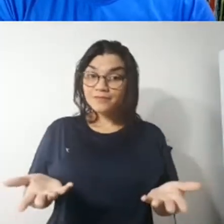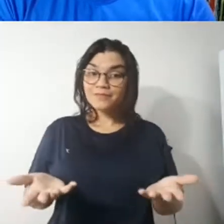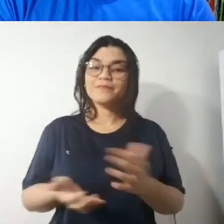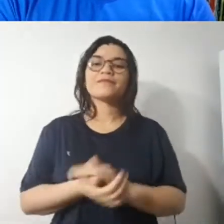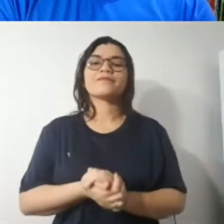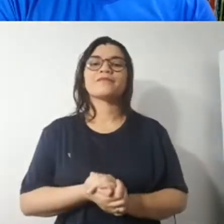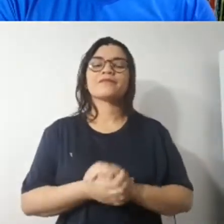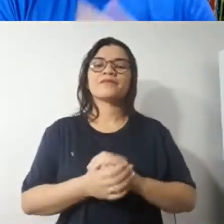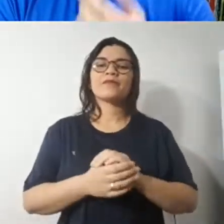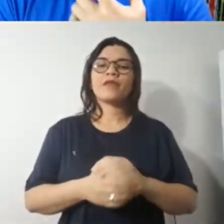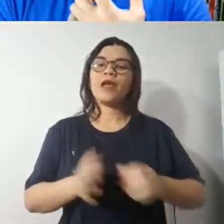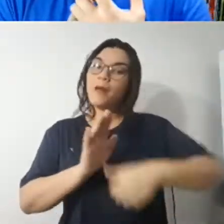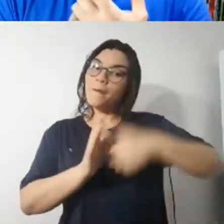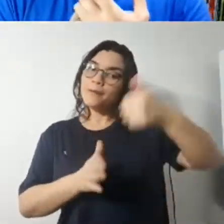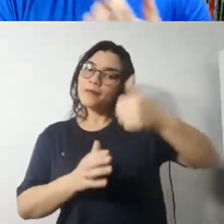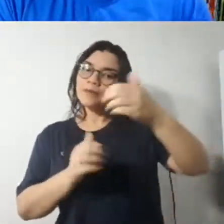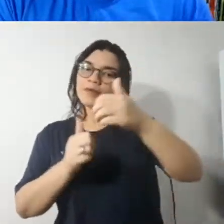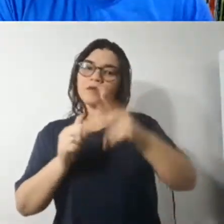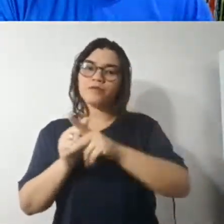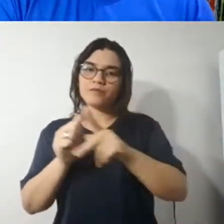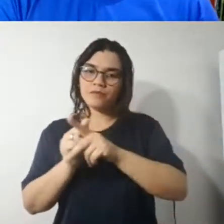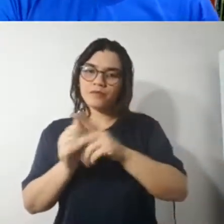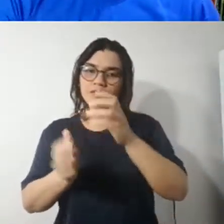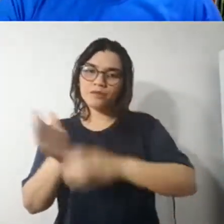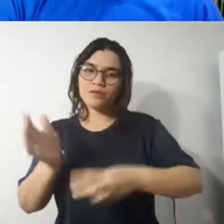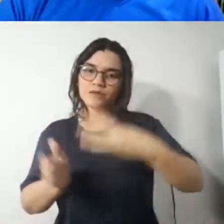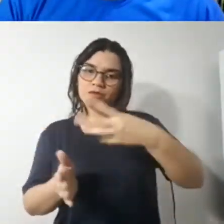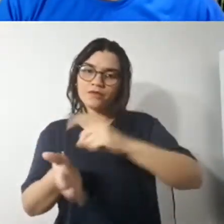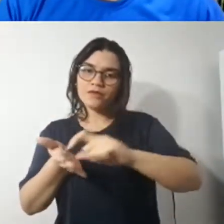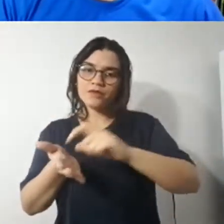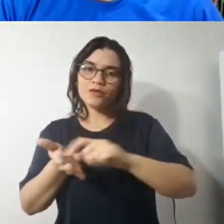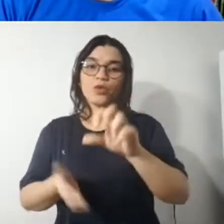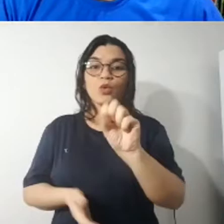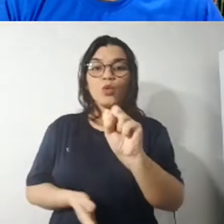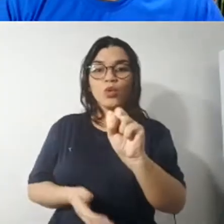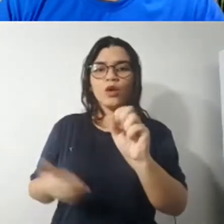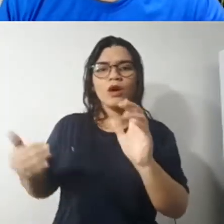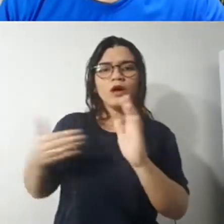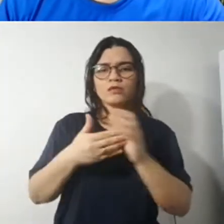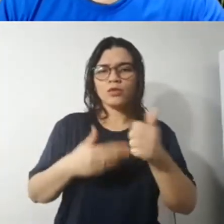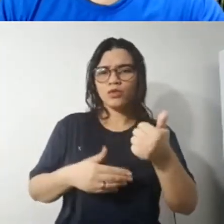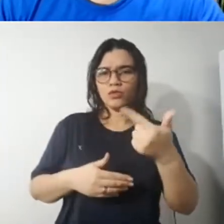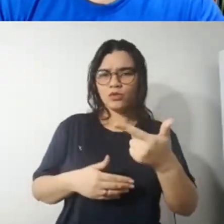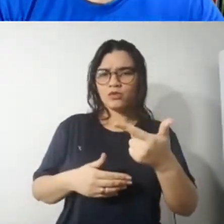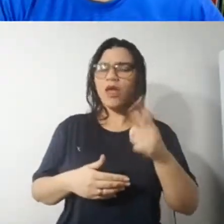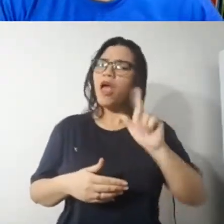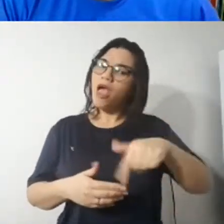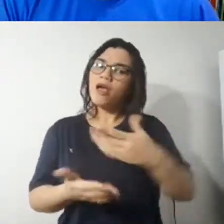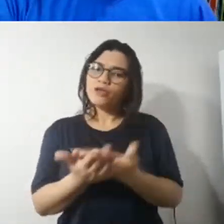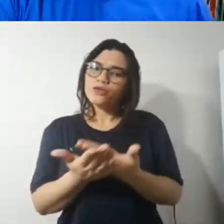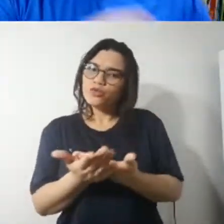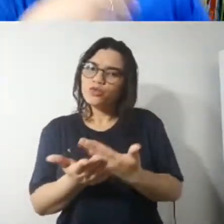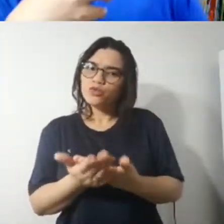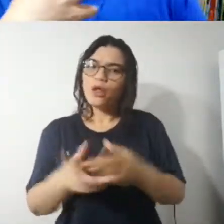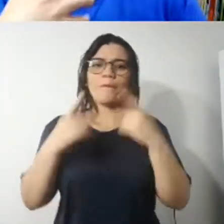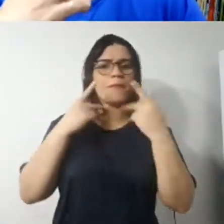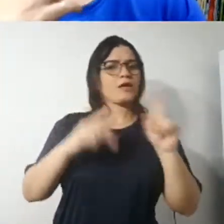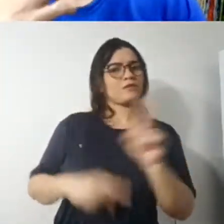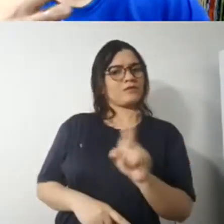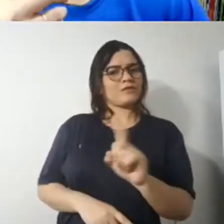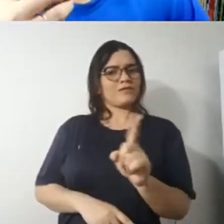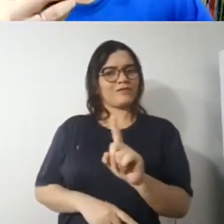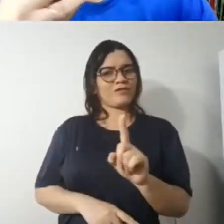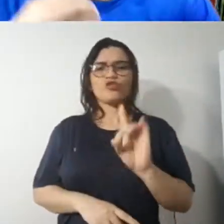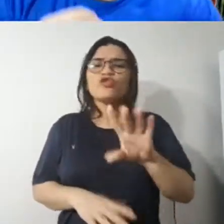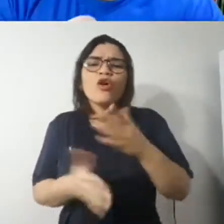Pedro, capítulo 3, verso 8 a 12, na realidade aqui é um estudo, irmãos, não é nem tanto uma mensagem, uma pregação, é um estudo para a